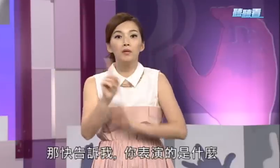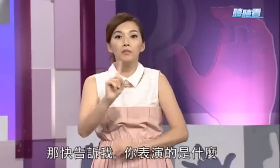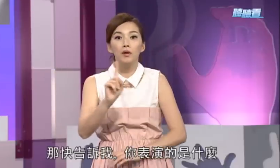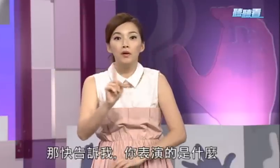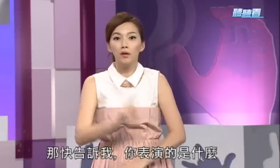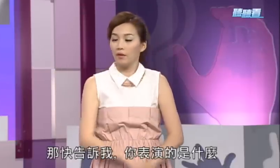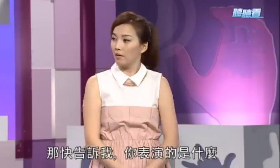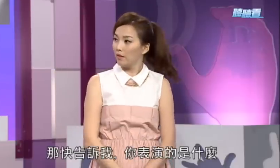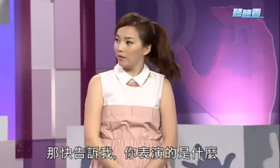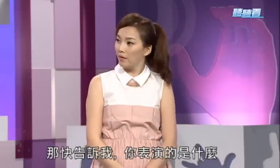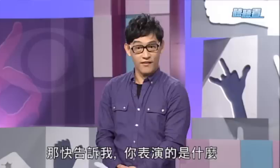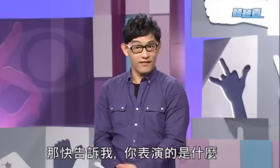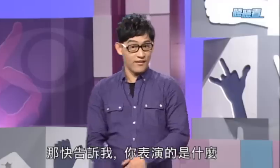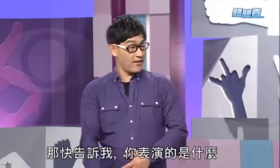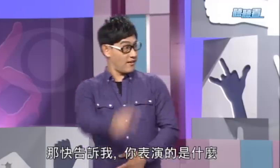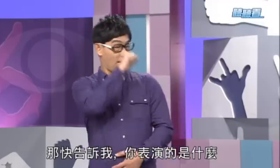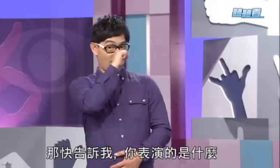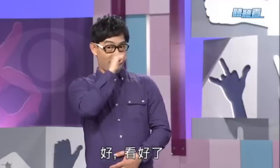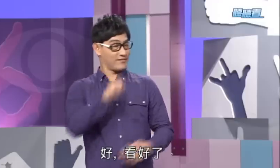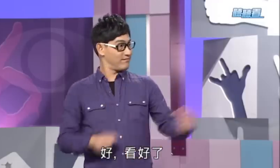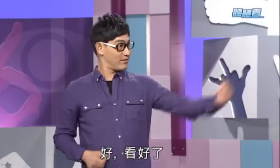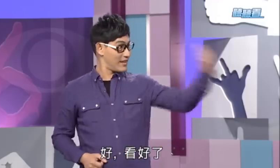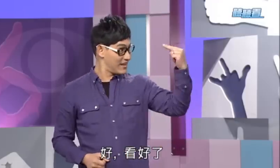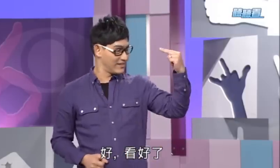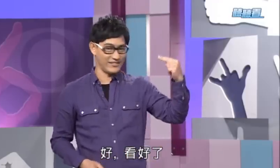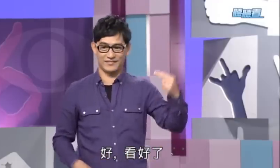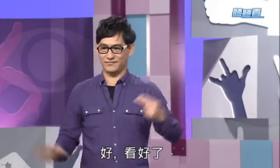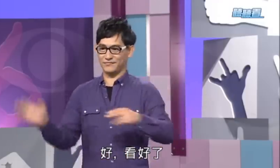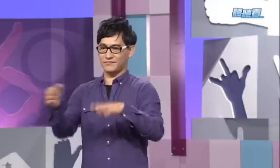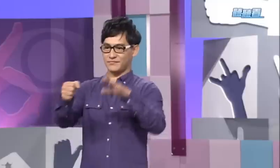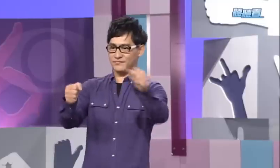你表演的是什么？ 好，看好了。